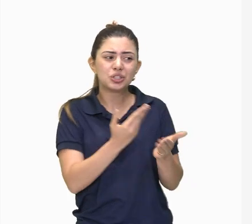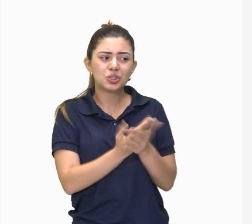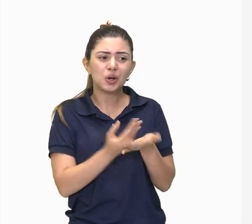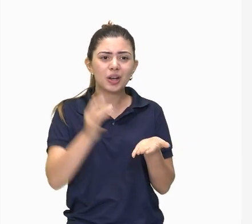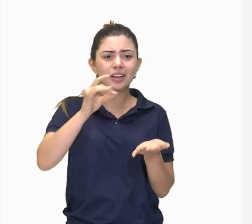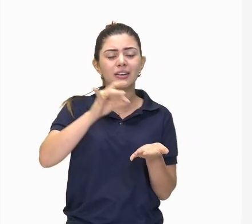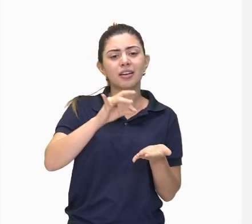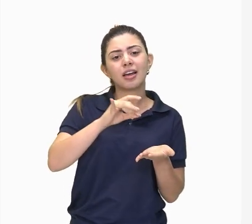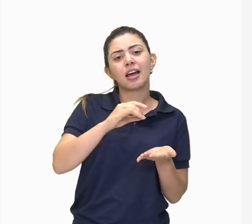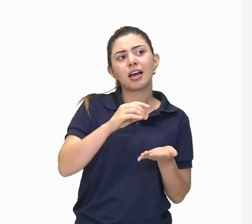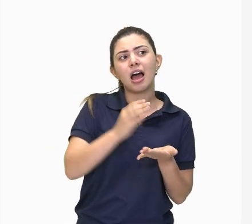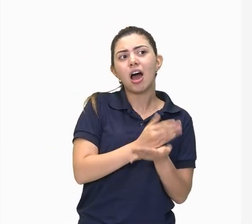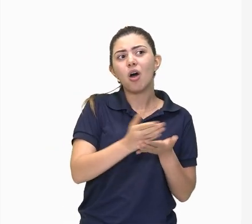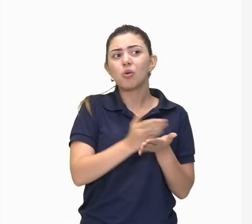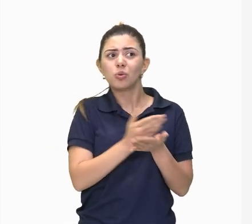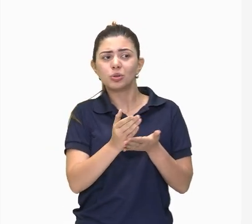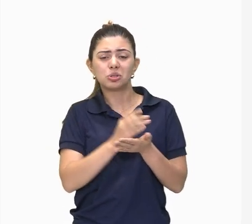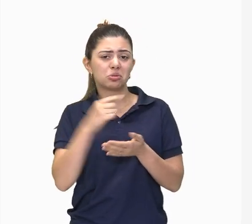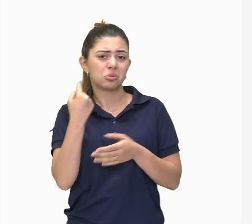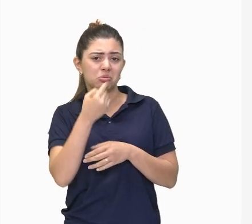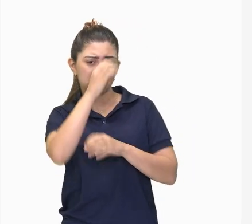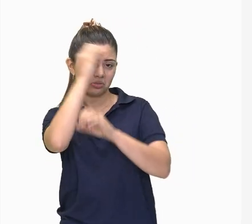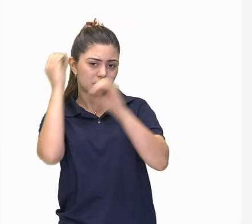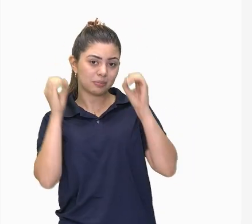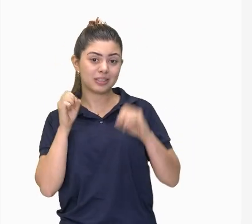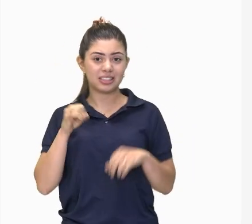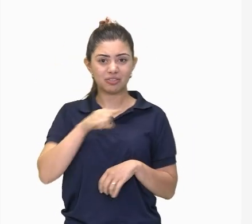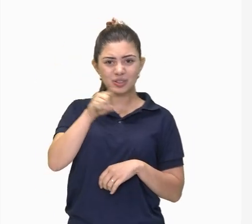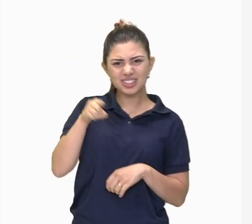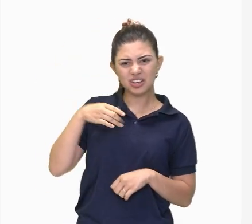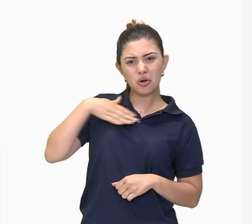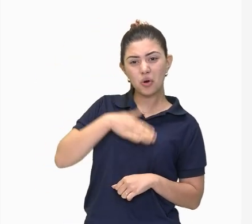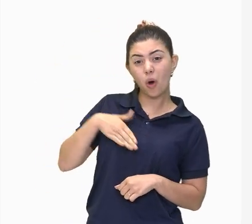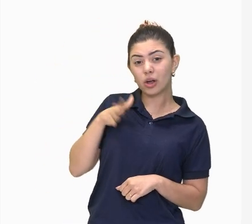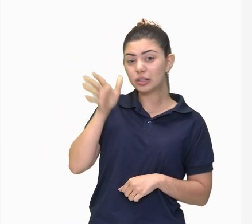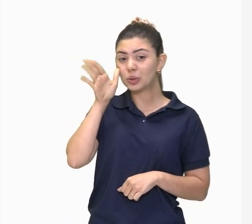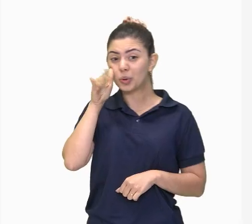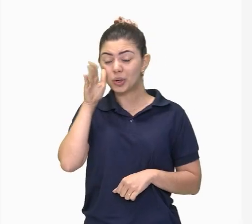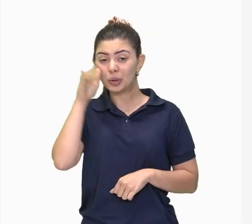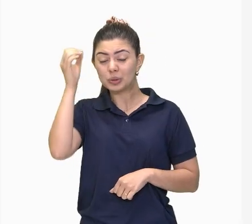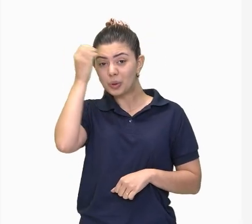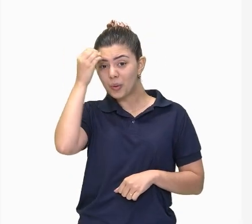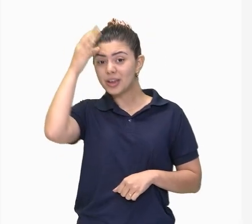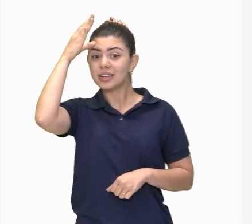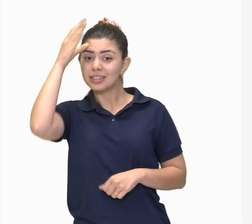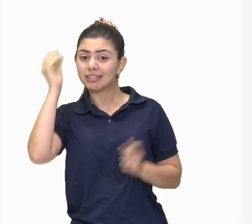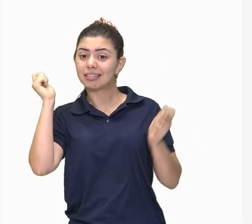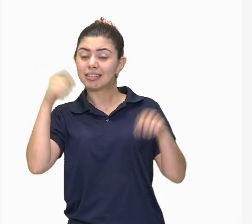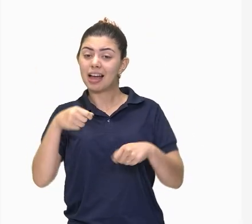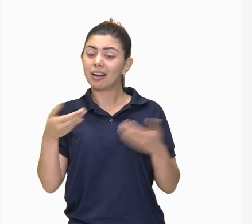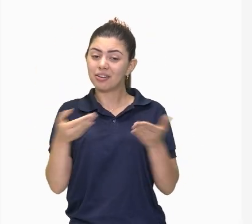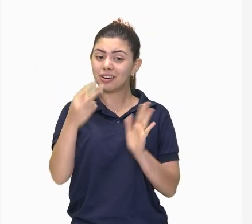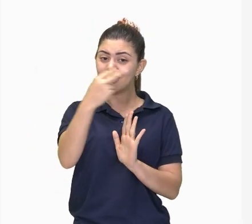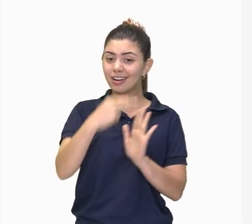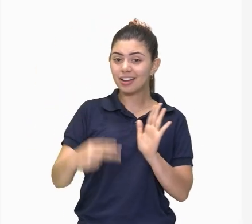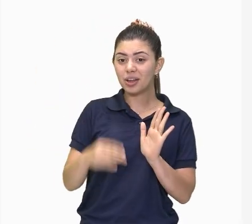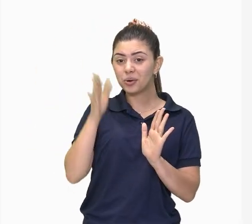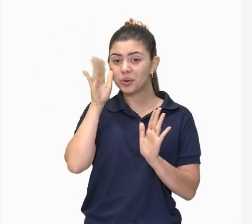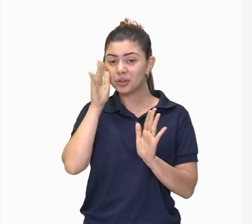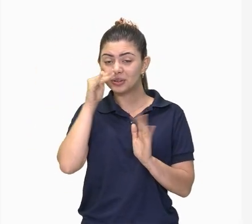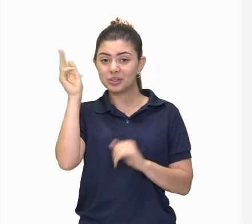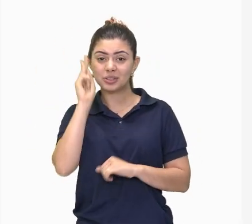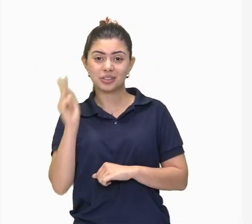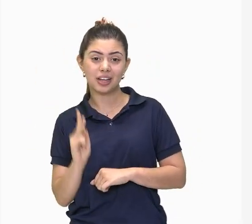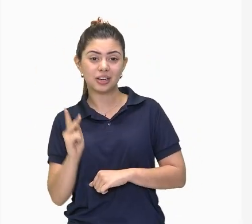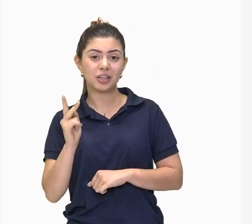na escola. Se você, como a gente, gosta de obter muito conhecimento, leia as 8 curiosidades da história